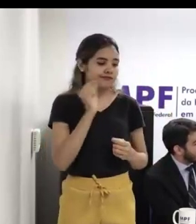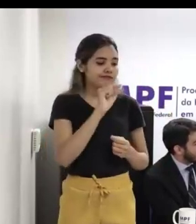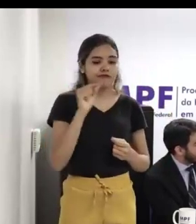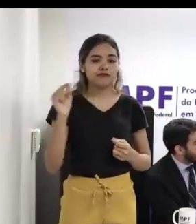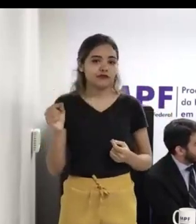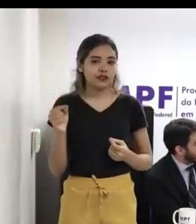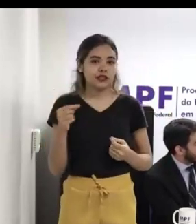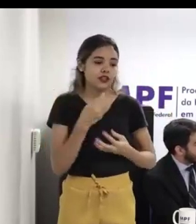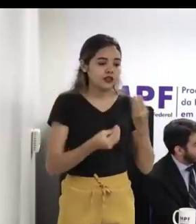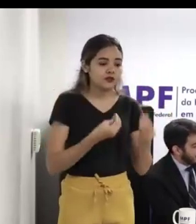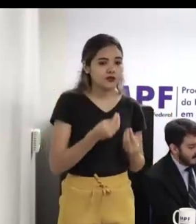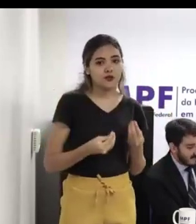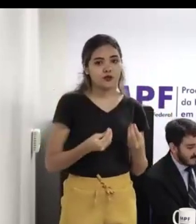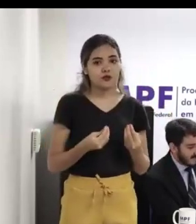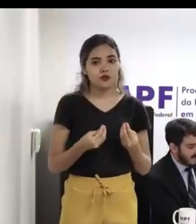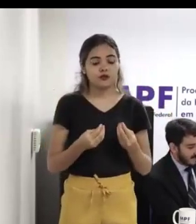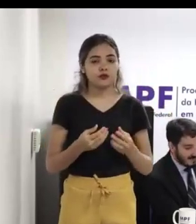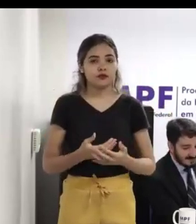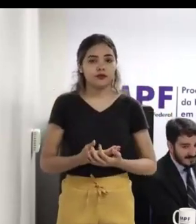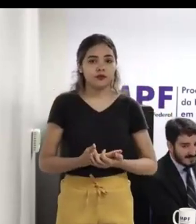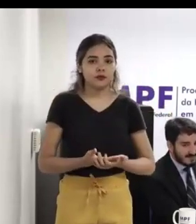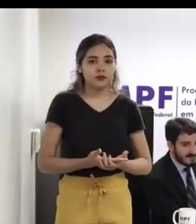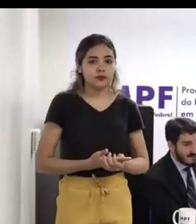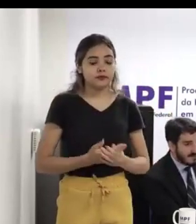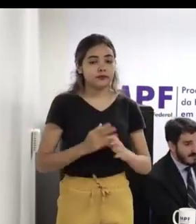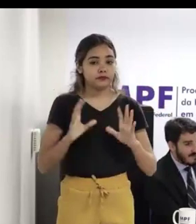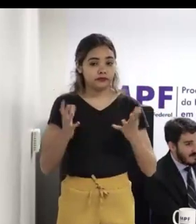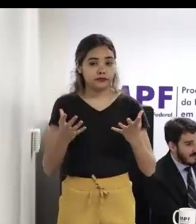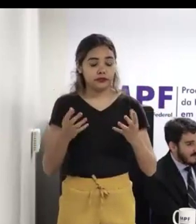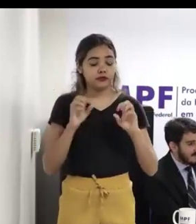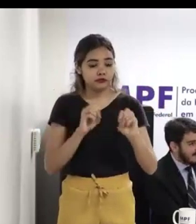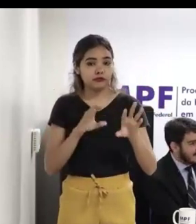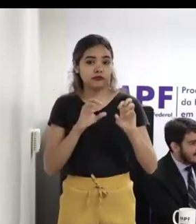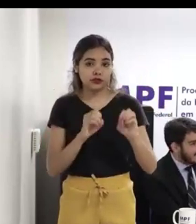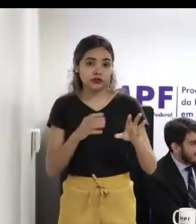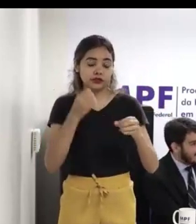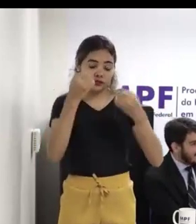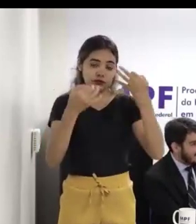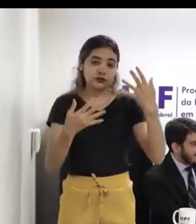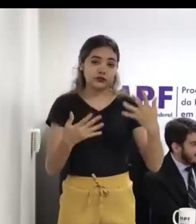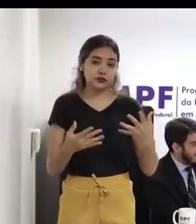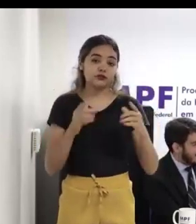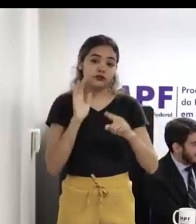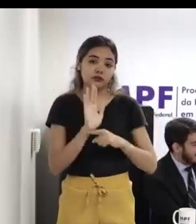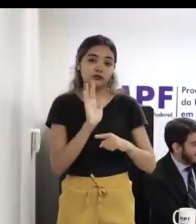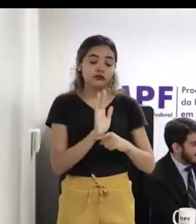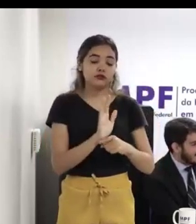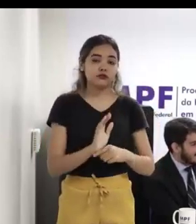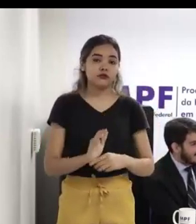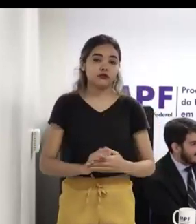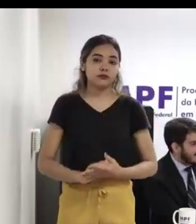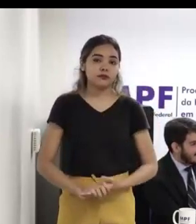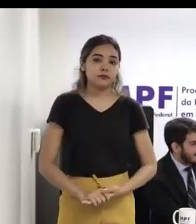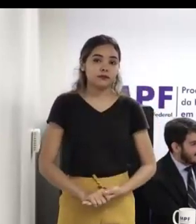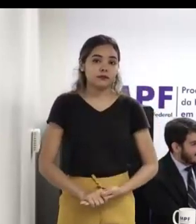acontecendo Então a gente tem feito esse diálogo muito assim da divulgação externamente inclusive hoje eu já convido